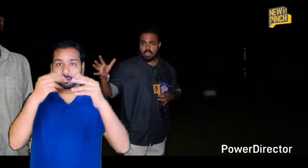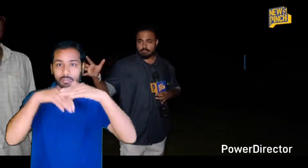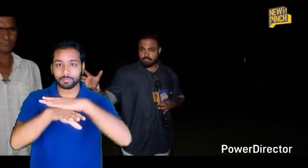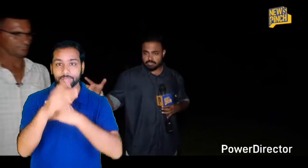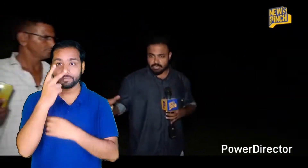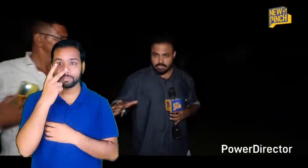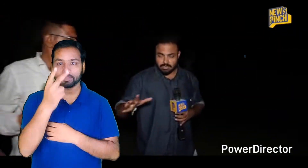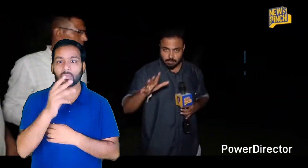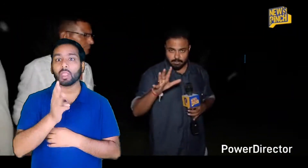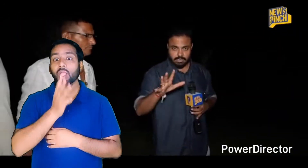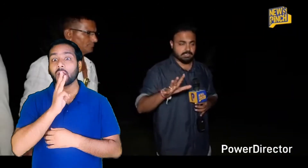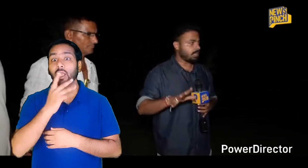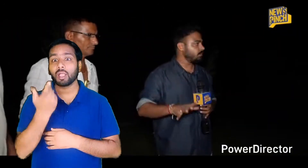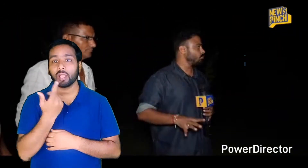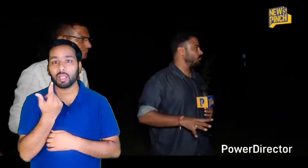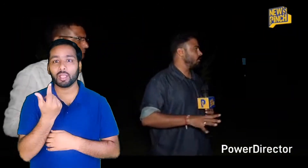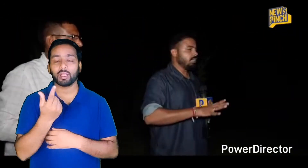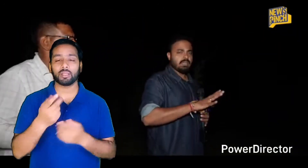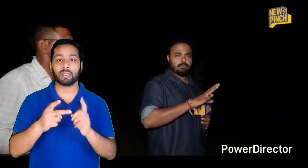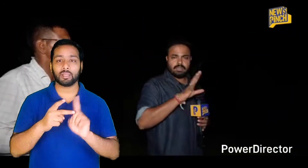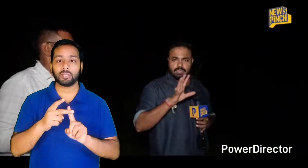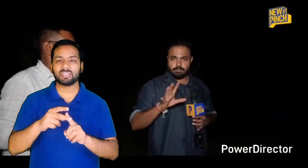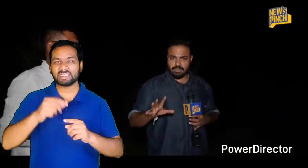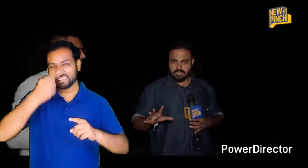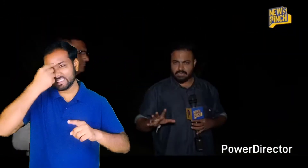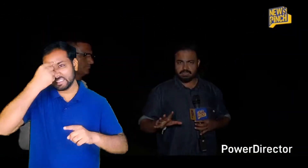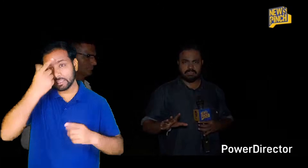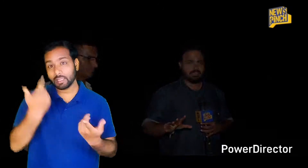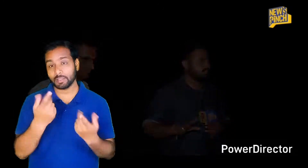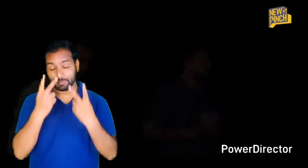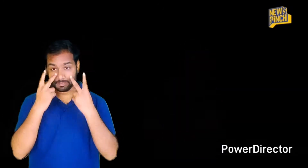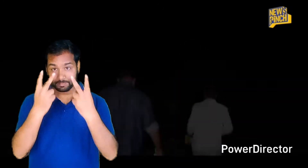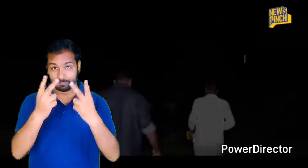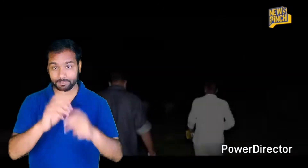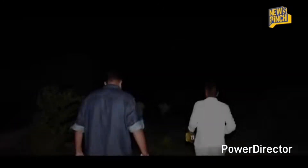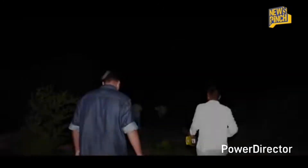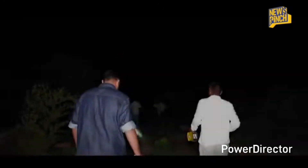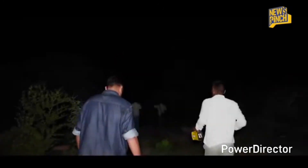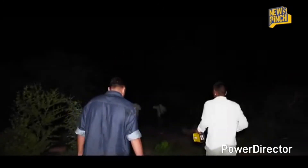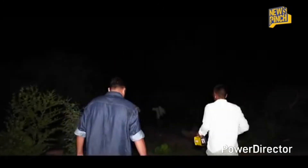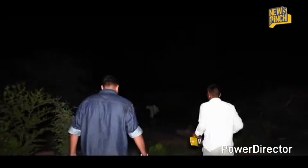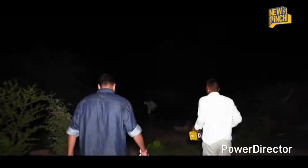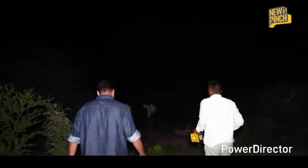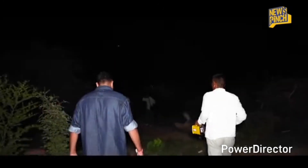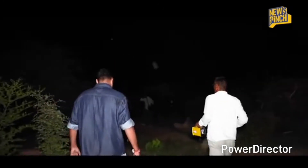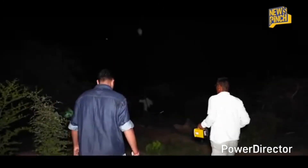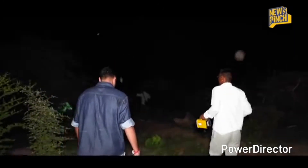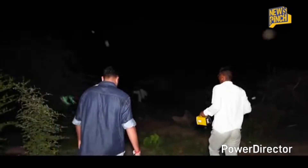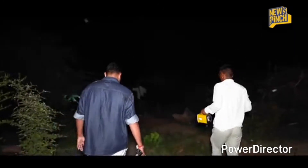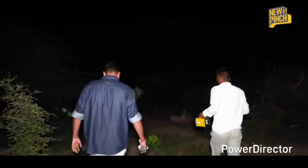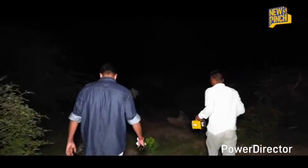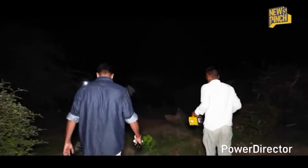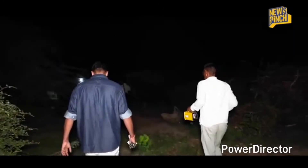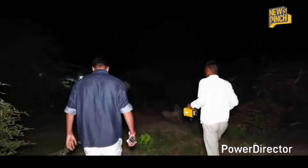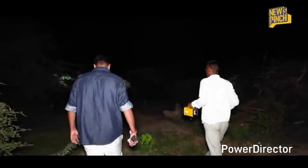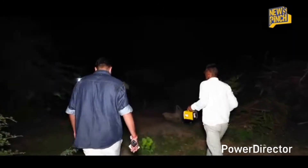हूँ, आप देखिएगा कि घर पे कैसी हालत होती है, पीने के पानी के लिए किस तरीके से संघर्ष है।